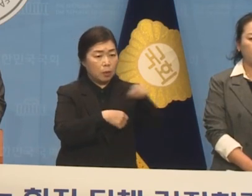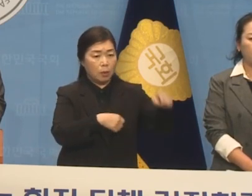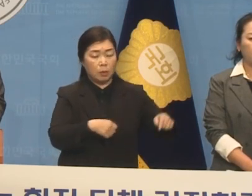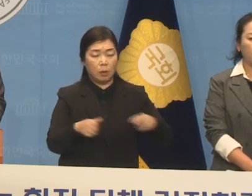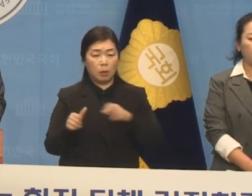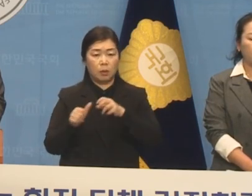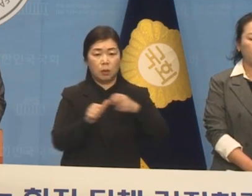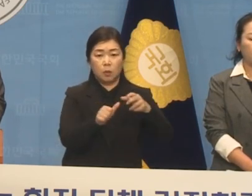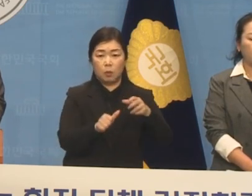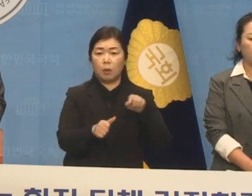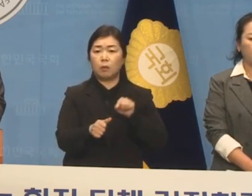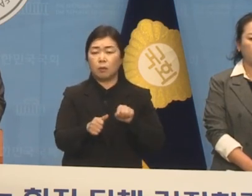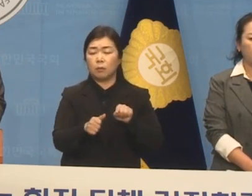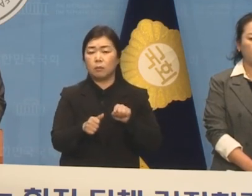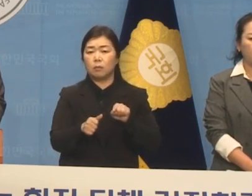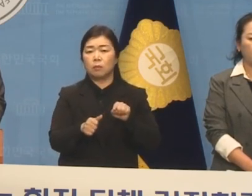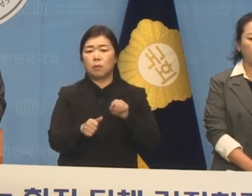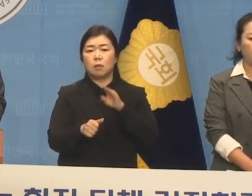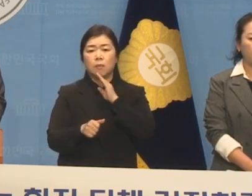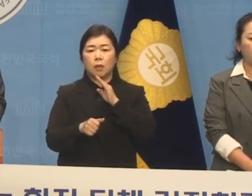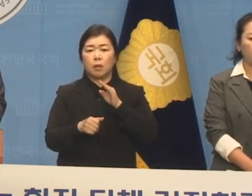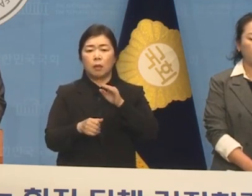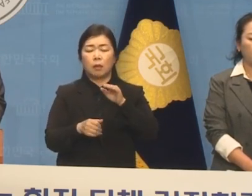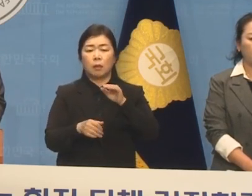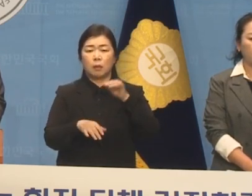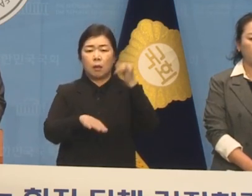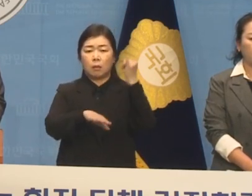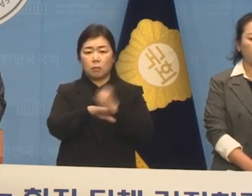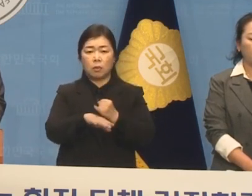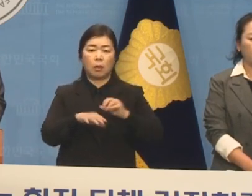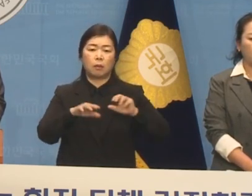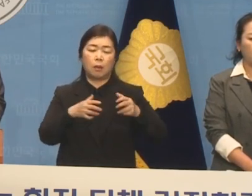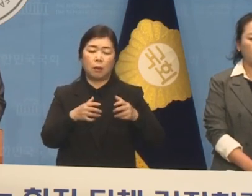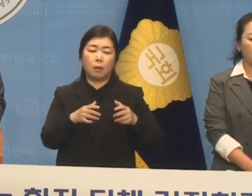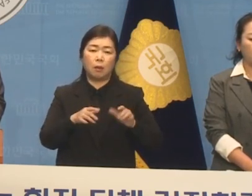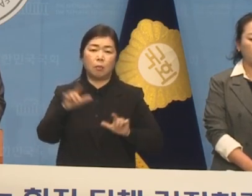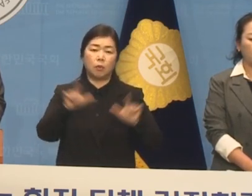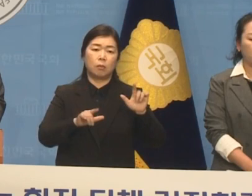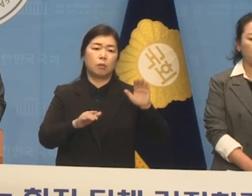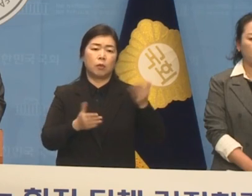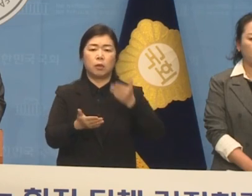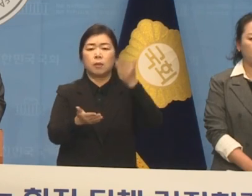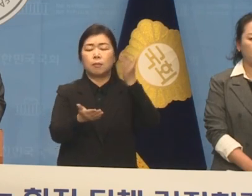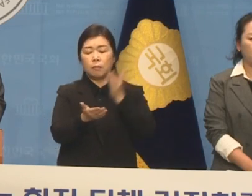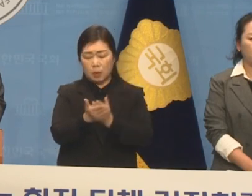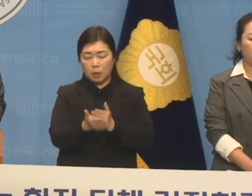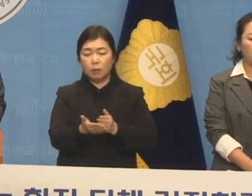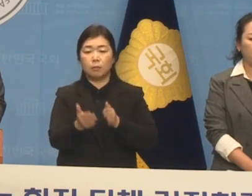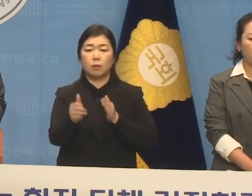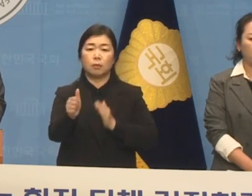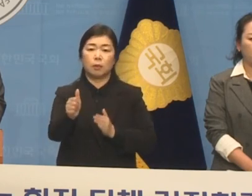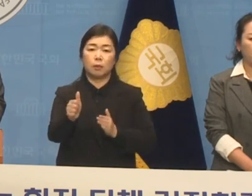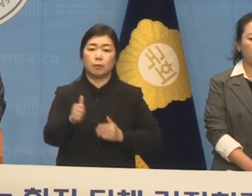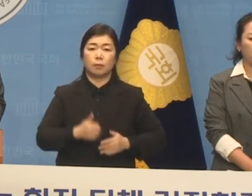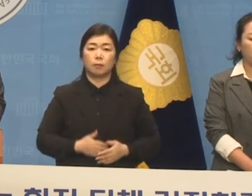되는 후진국의 형태가 다시는 거듭 되풀이 되어서는 안